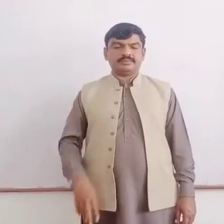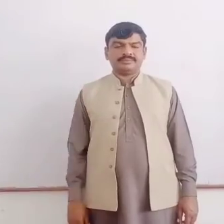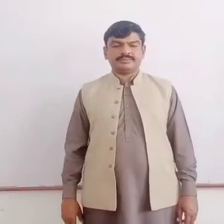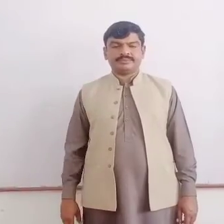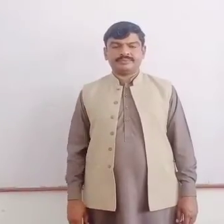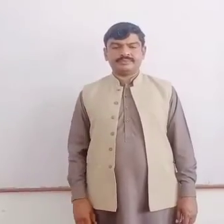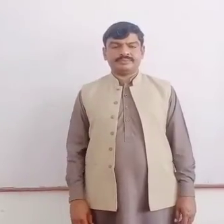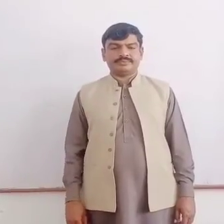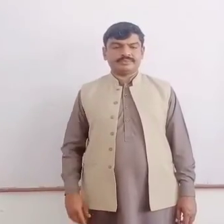मजदूर,